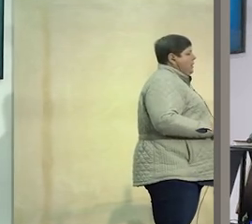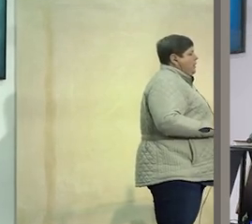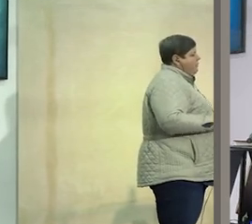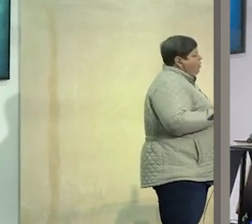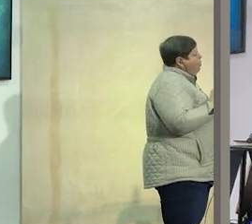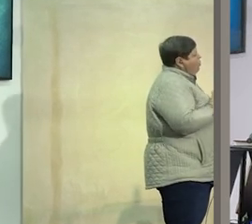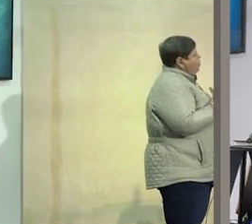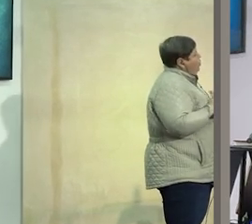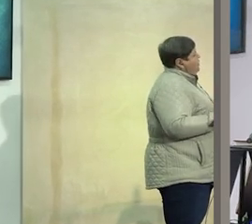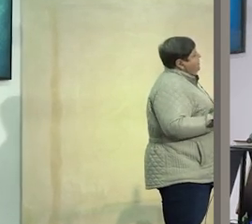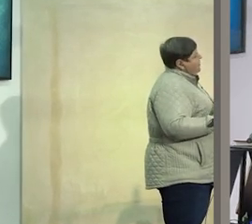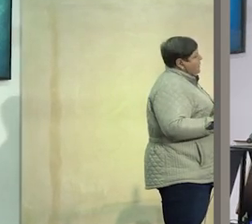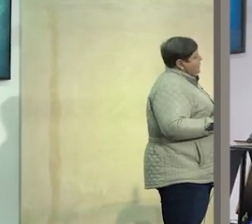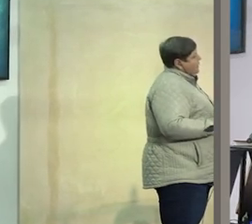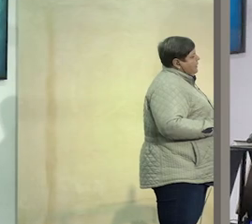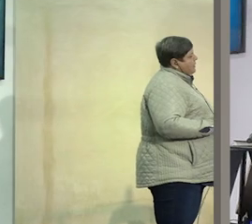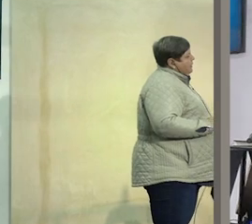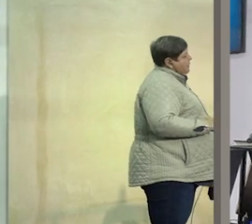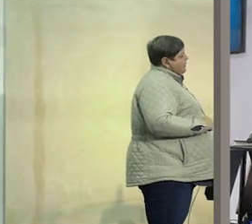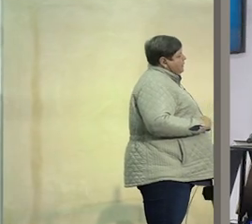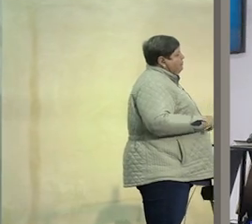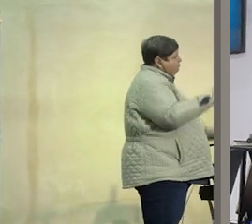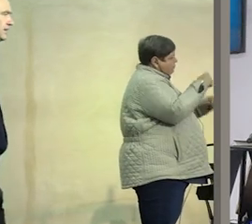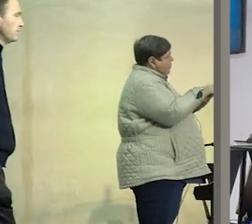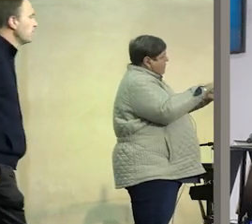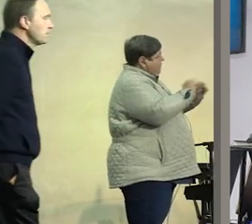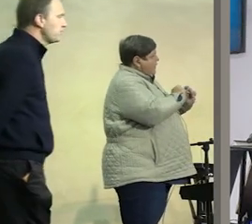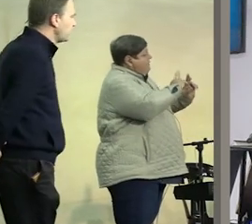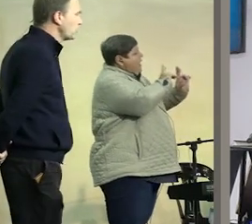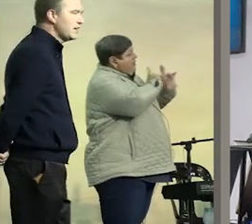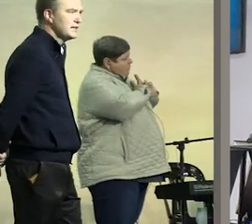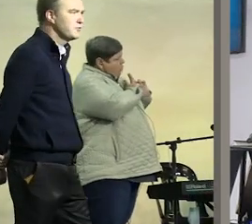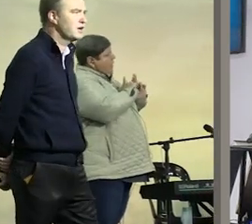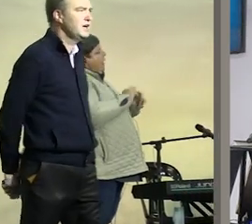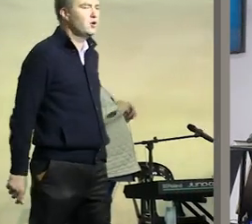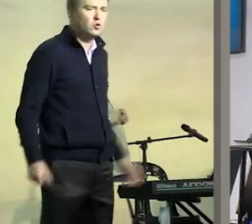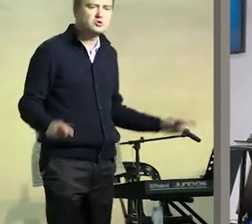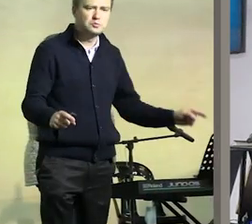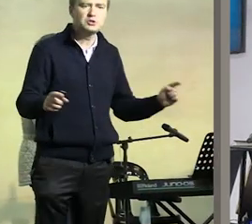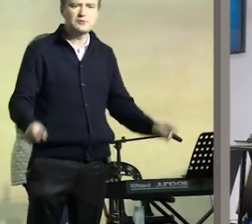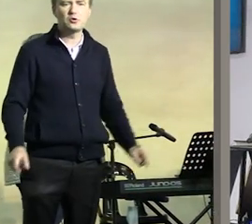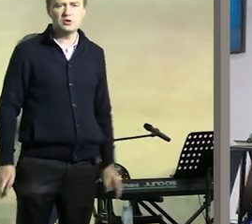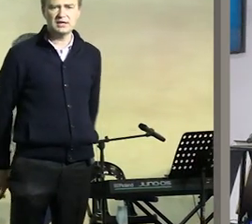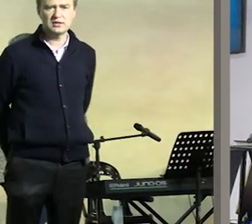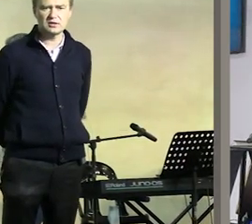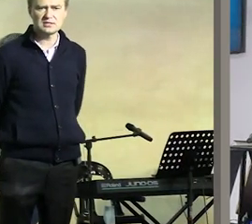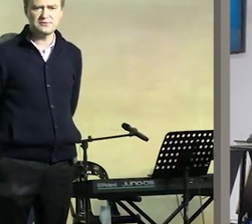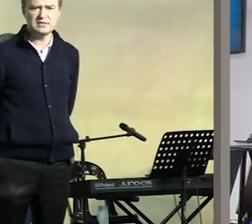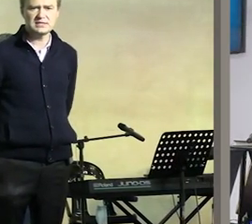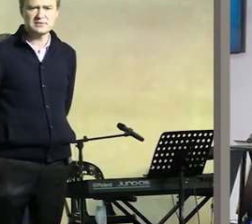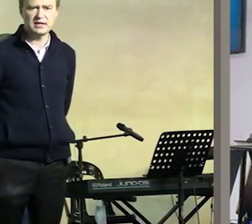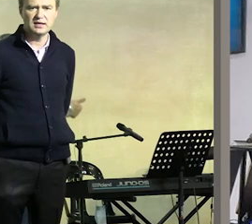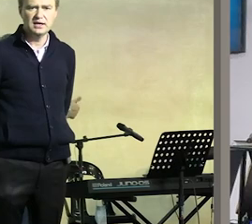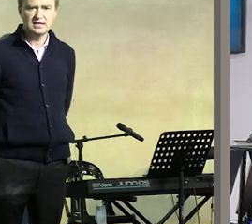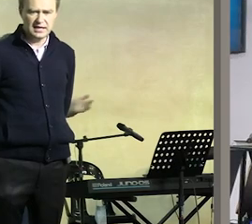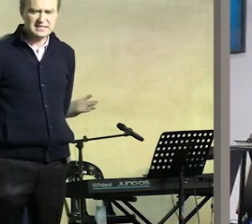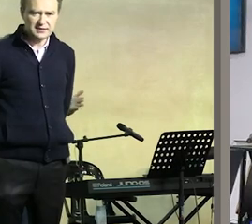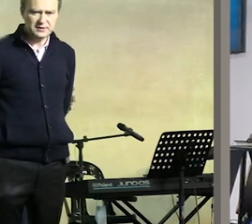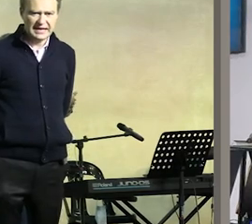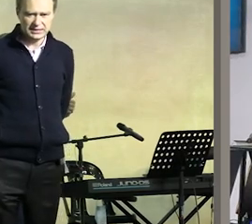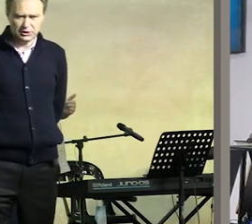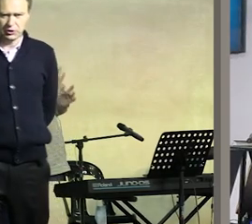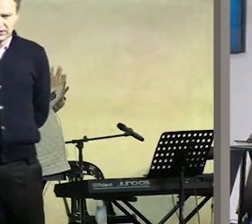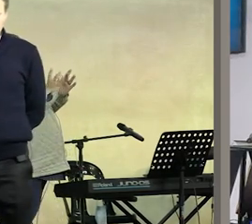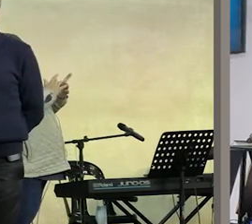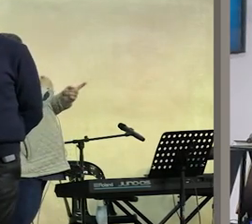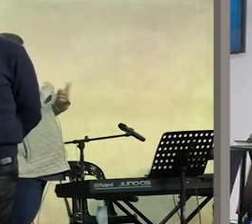vanoggend doen? Ons het mekaar gesê, iemand moet verantwoordelikheid neem. Iemand moet verantwoordelikheid aanvaar. Ons moet die volgende generasie vir Jesus wen. Is dit